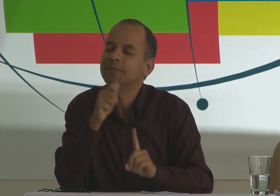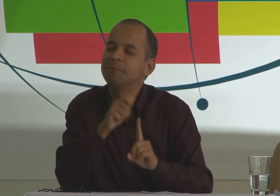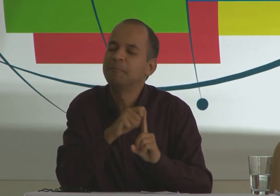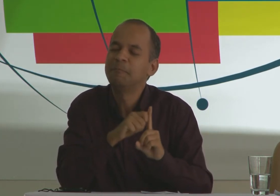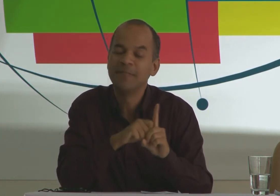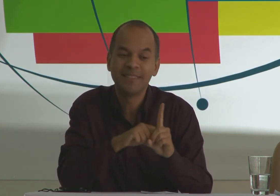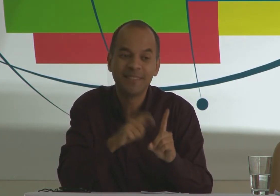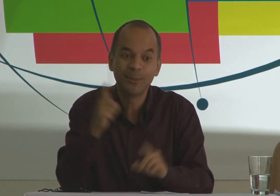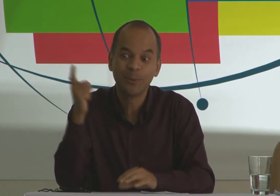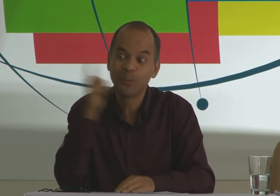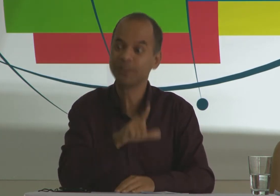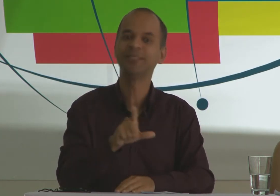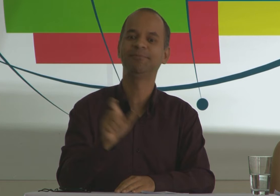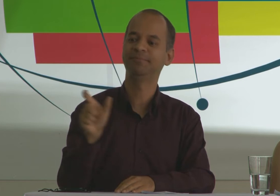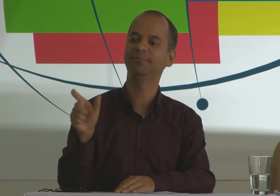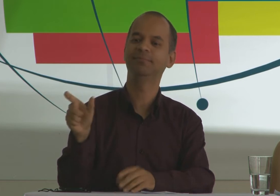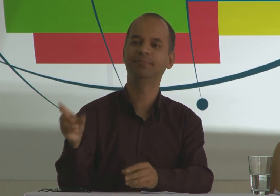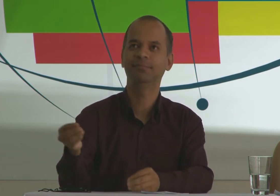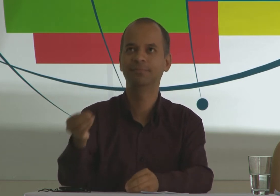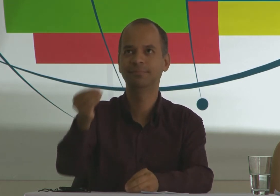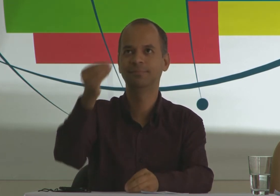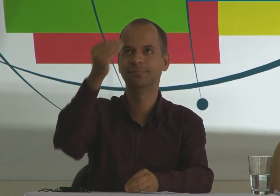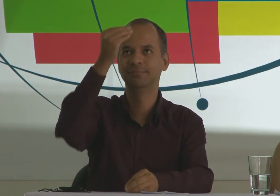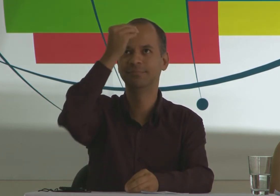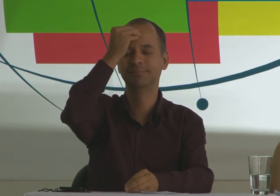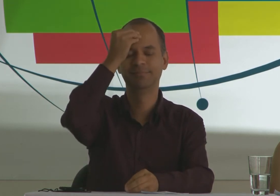que possibilitassem que eles